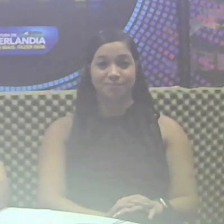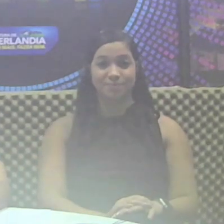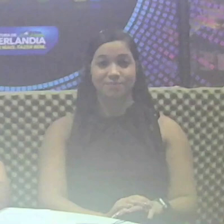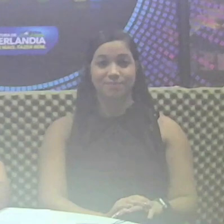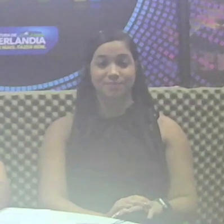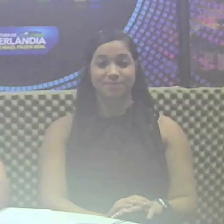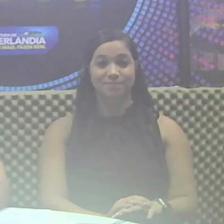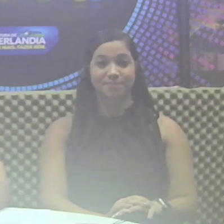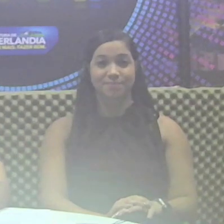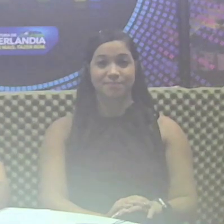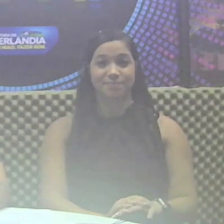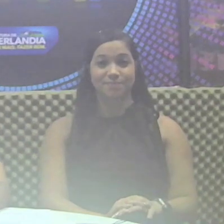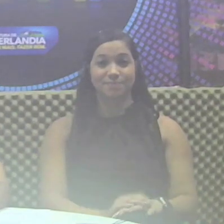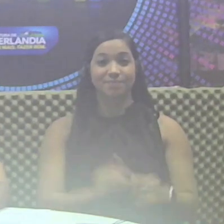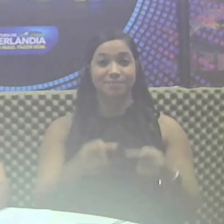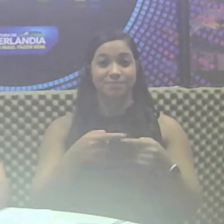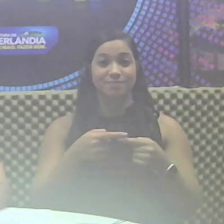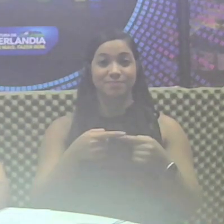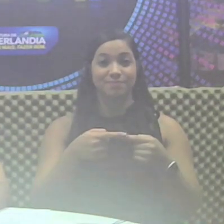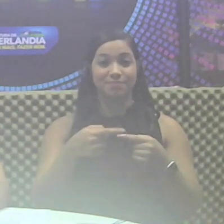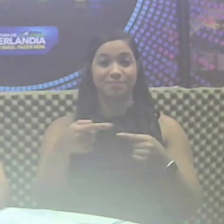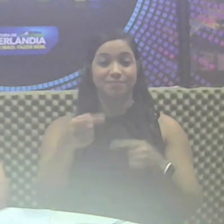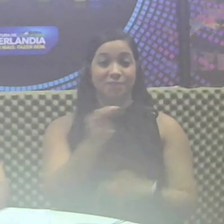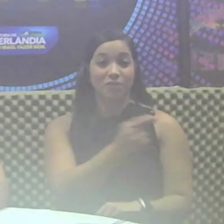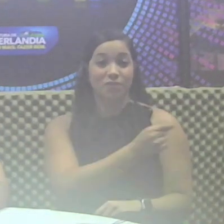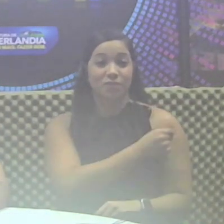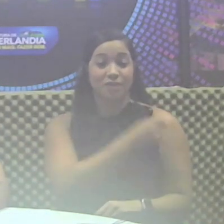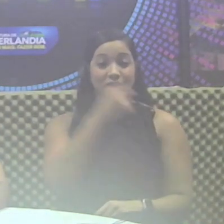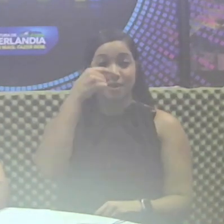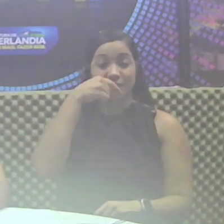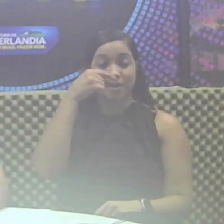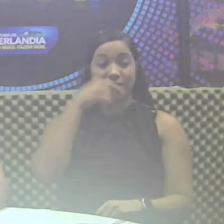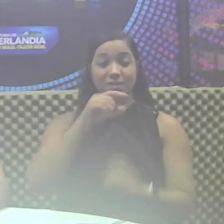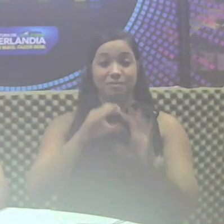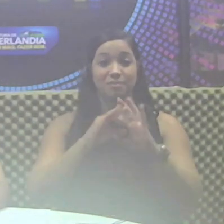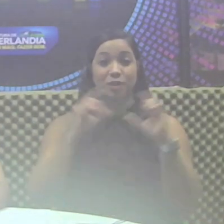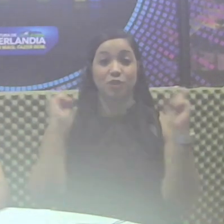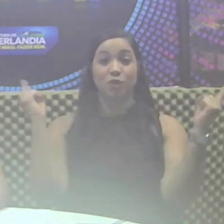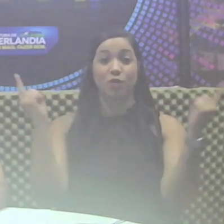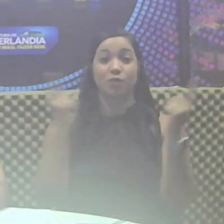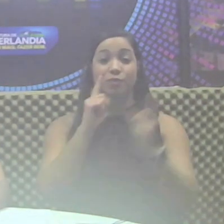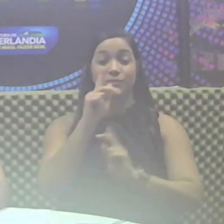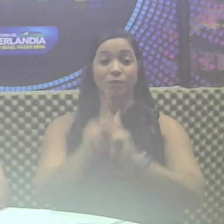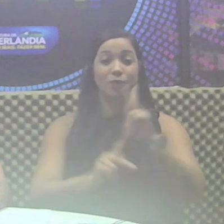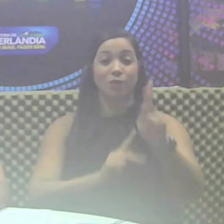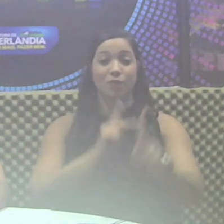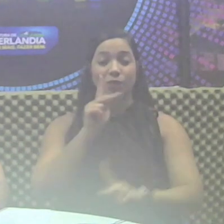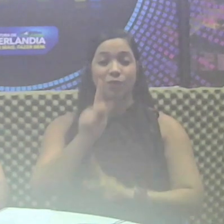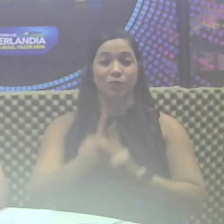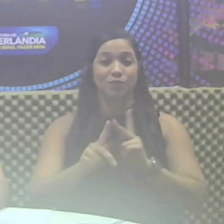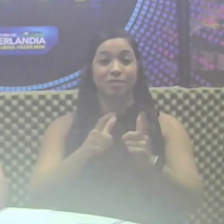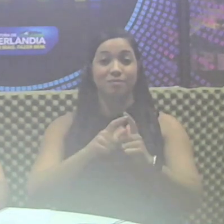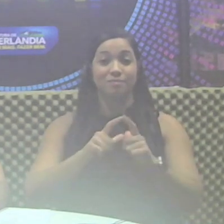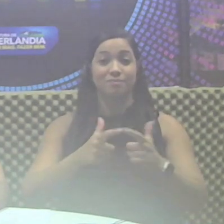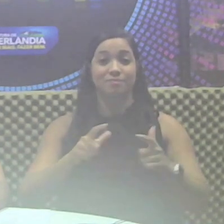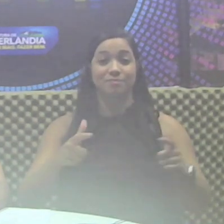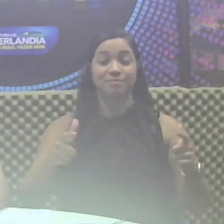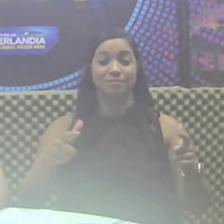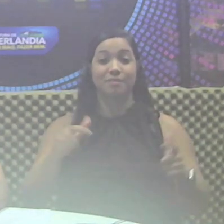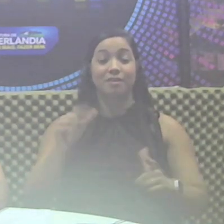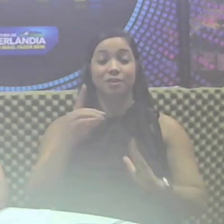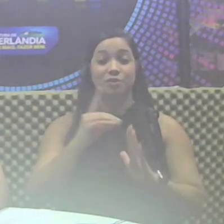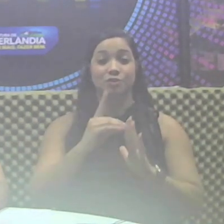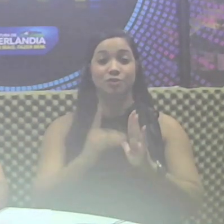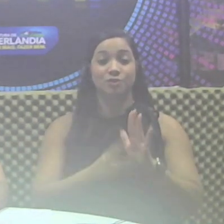notícias. A partir de hoje, a vacina da gripe está disponível para toda a população. É isso mesmo, a ampliação é uma diretriz